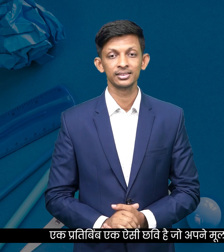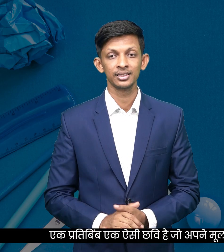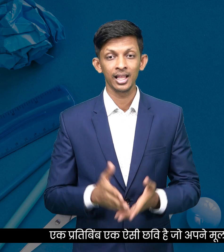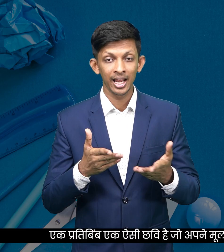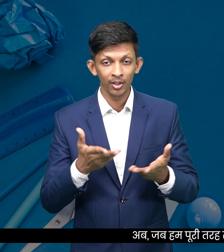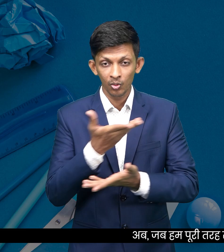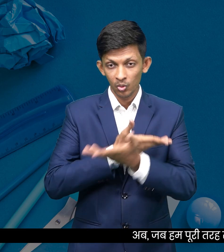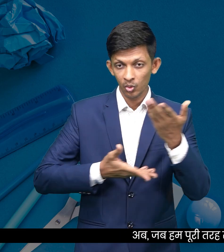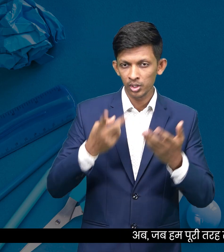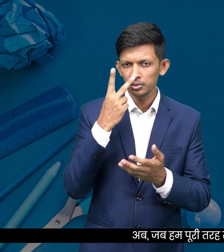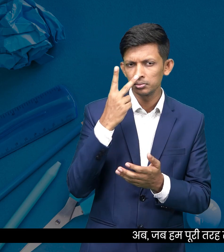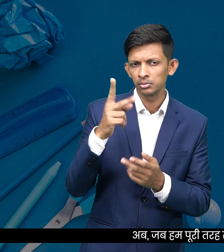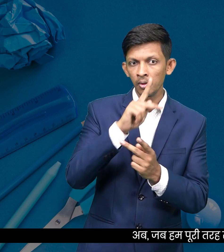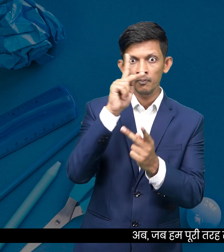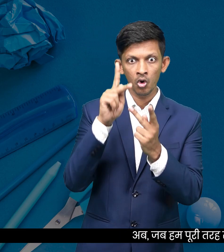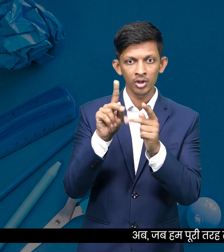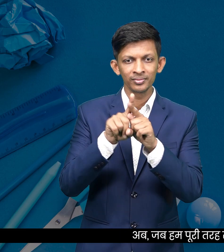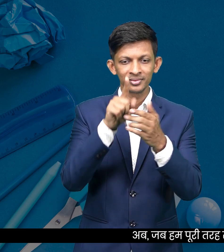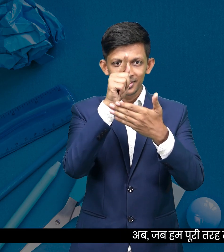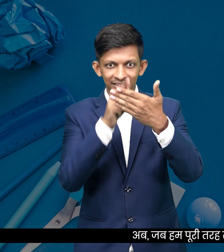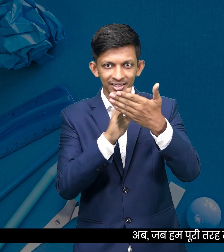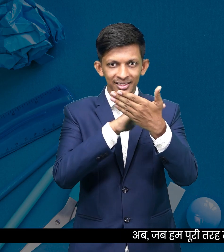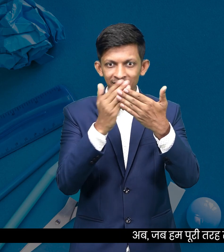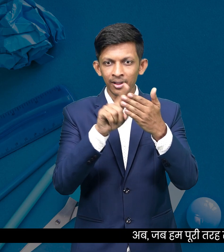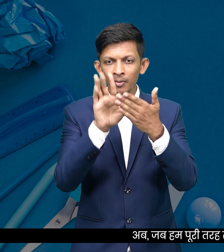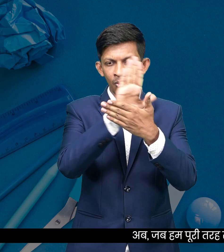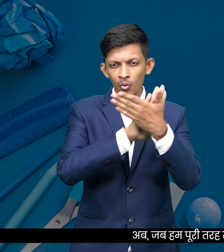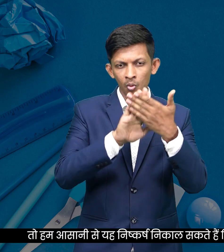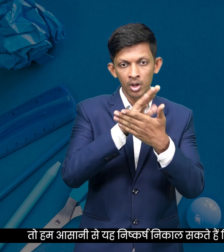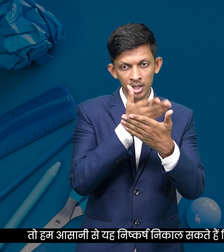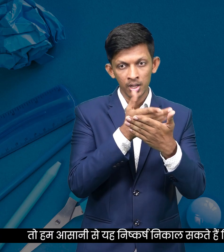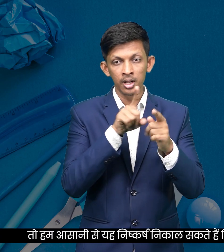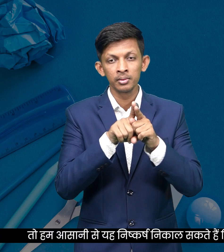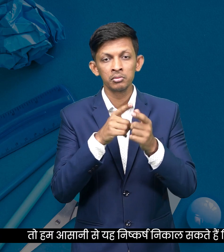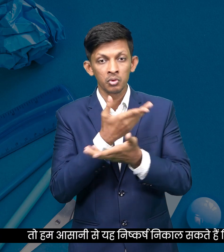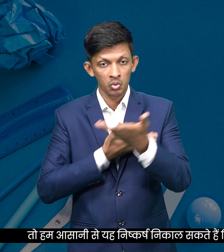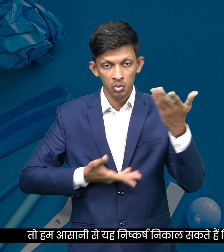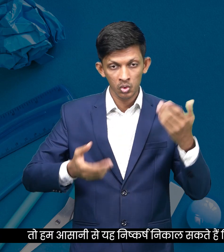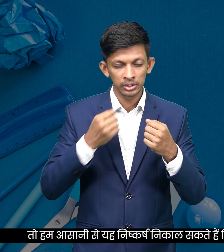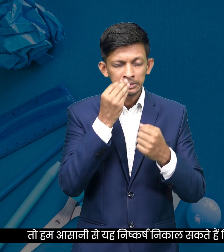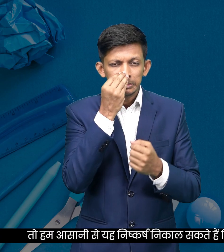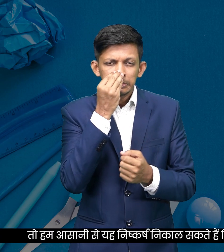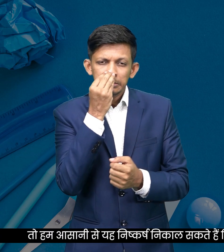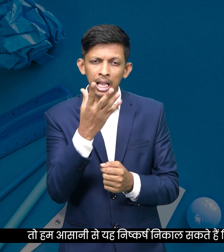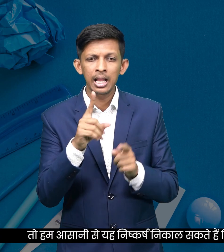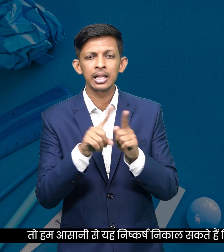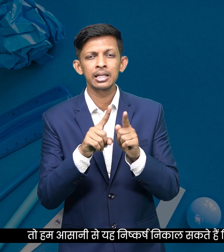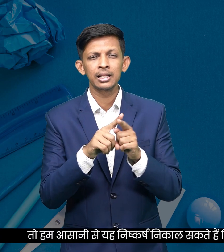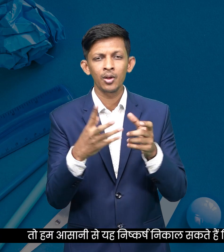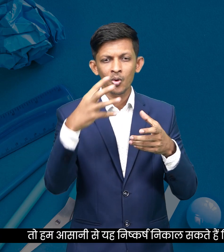है। अब जब हम पूरी तरह से सममित चित्र देखते हैं तो हम आसानी से यह निष्कर्ष निकाल सकते हैं